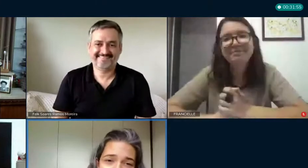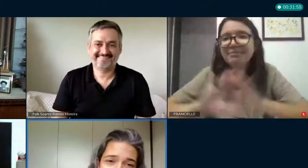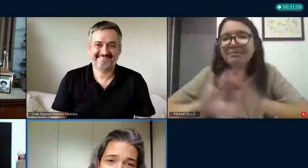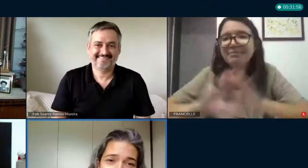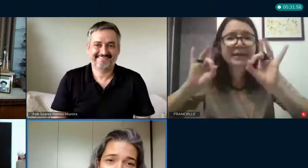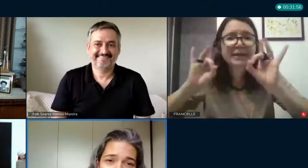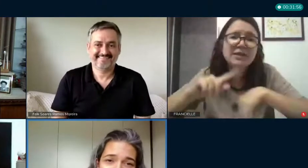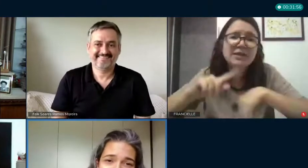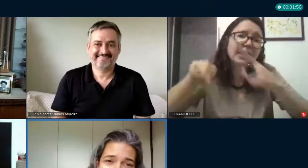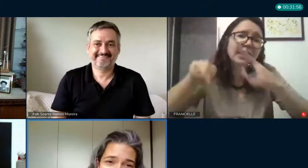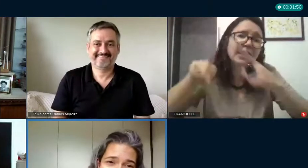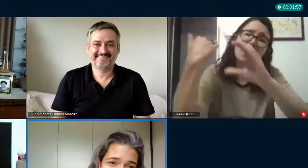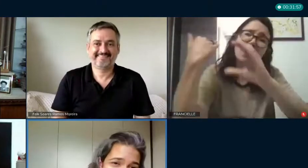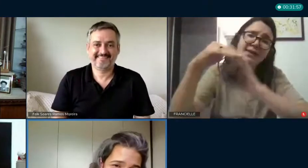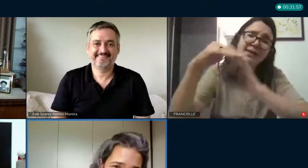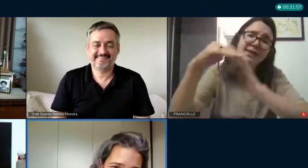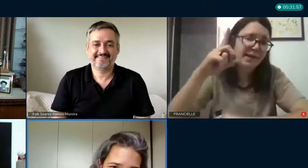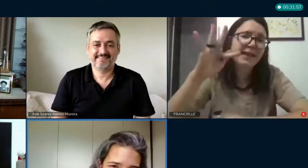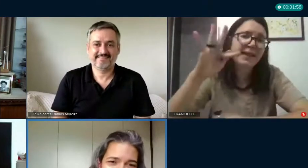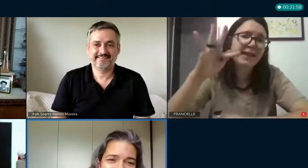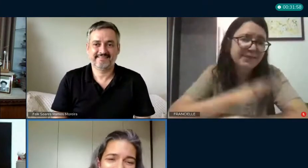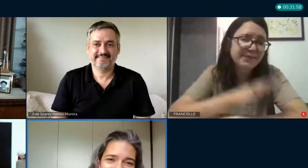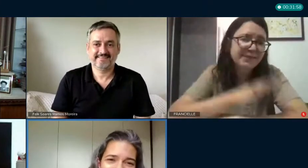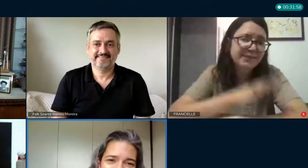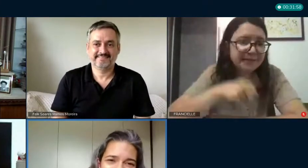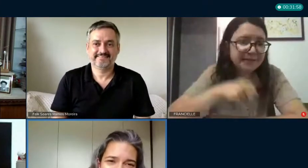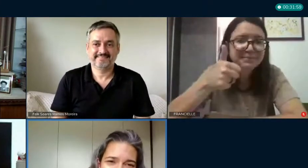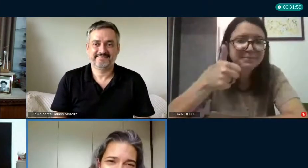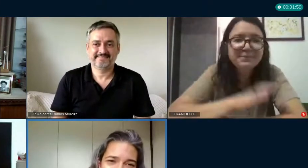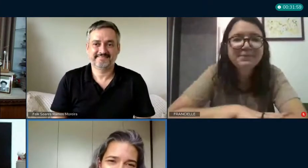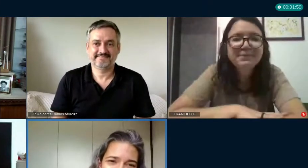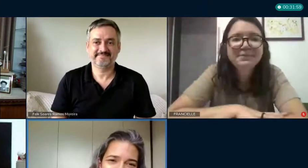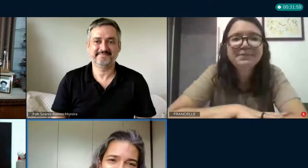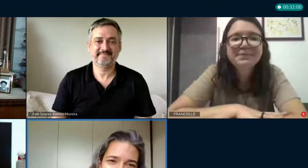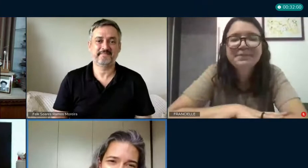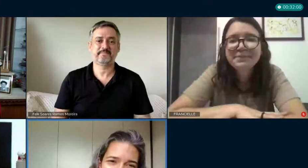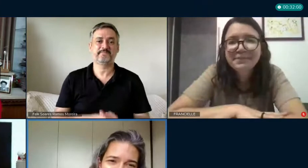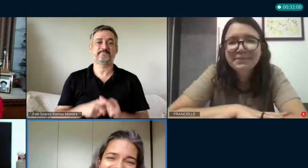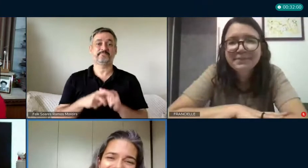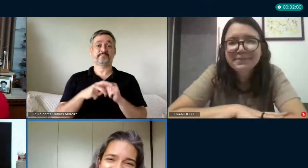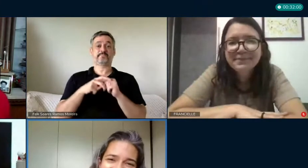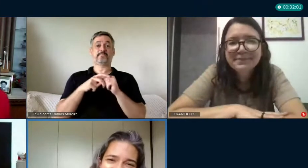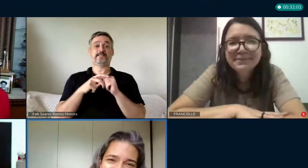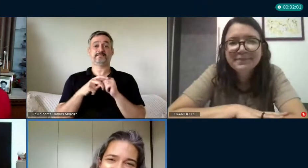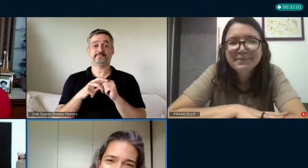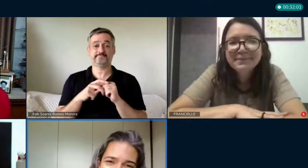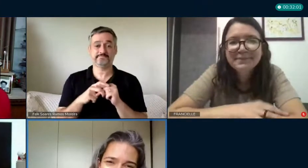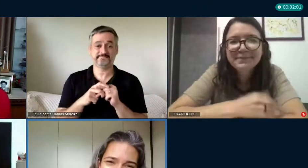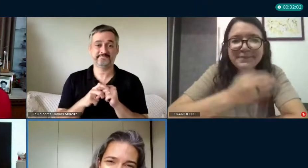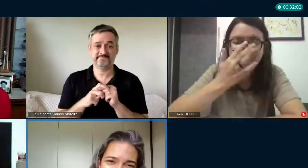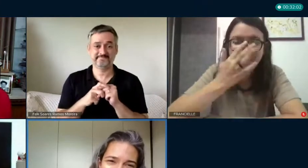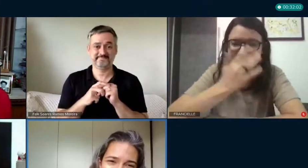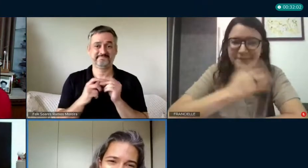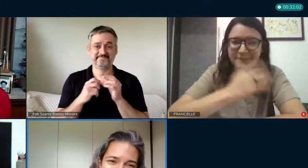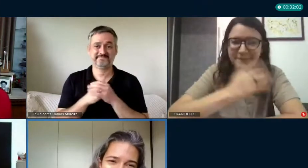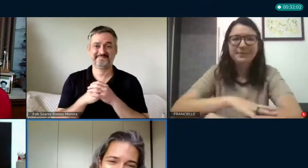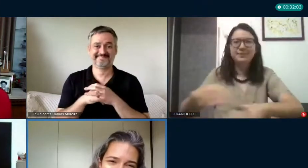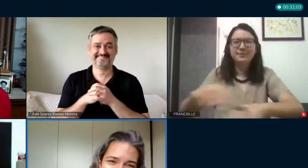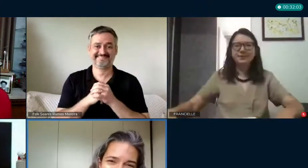outras teses sejam escritas, né, principalmente com a orientação da professora Enilde, aí sempre